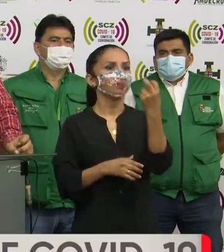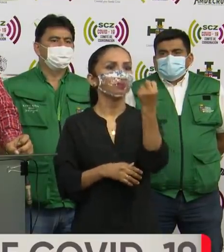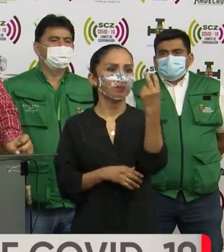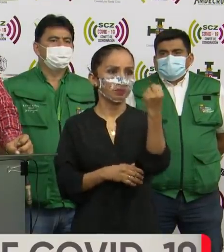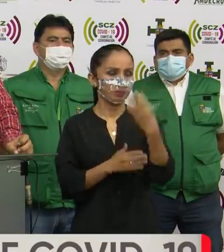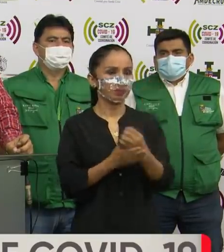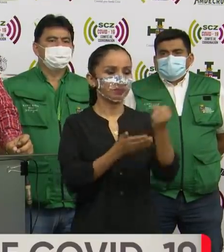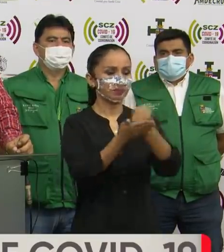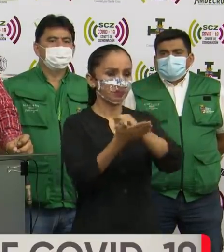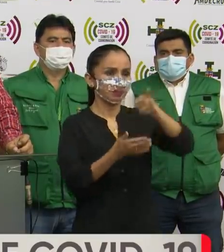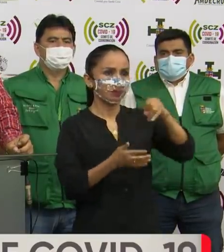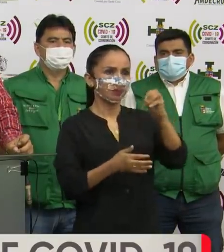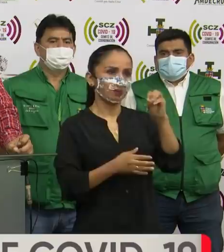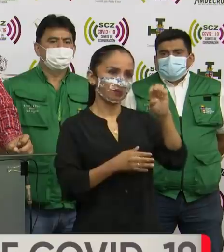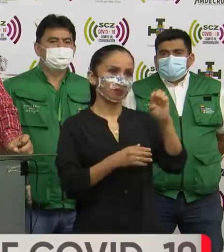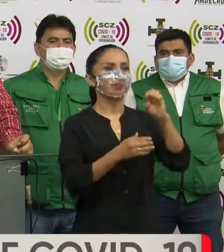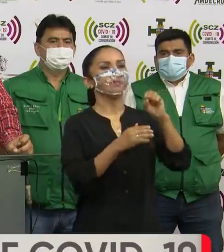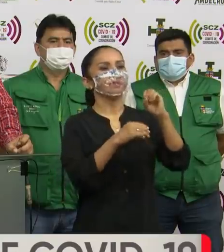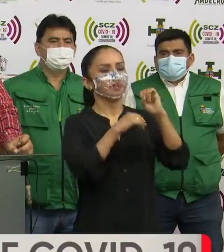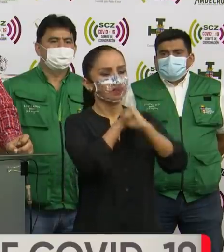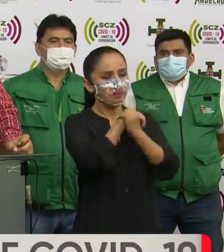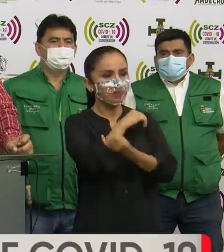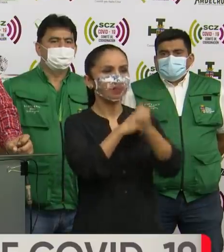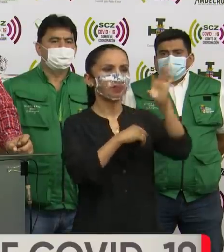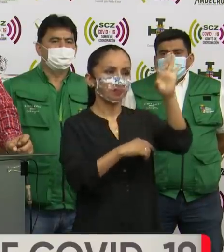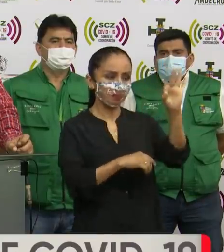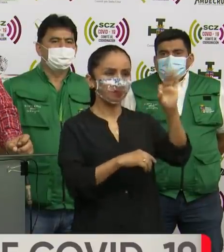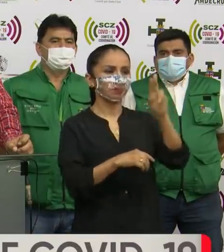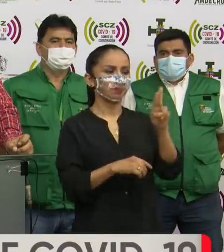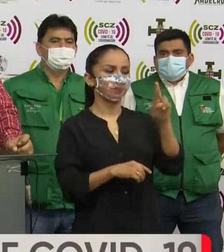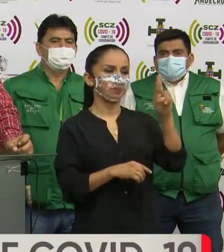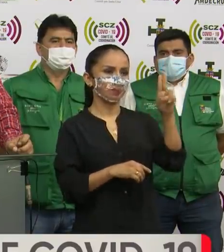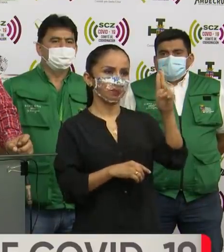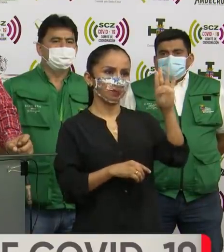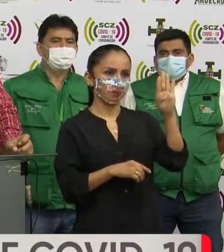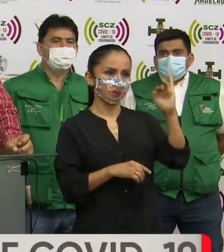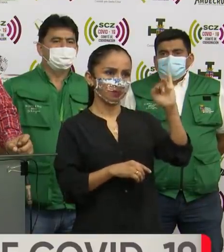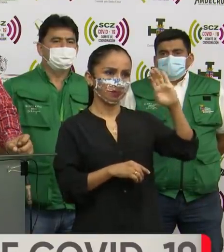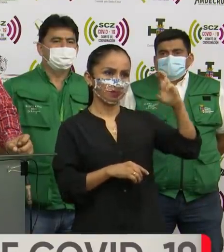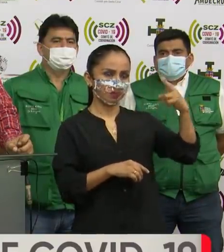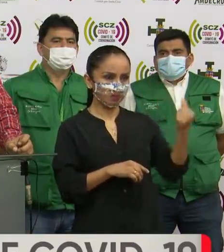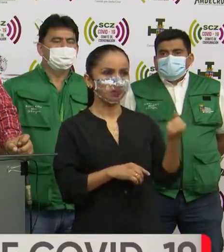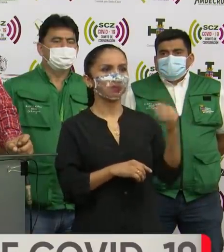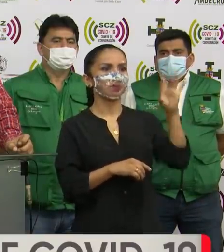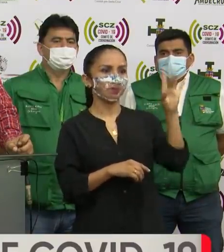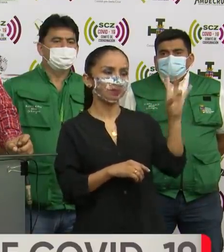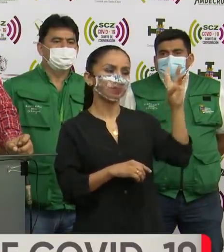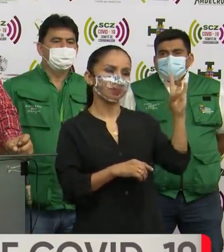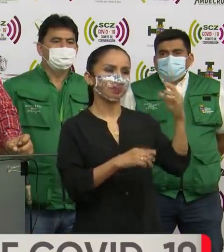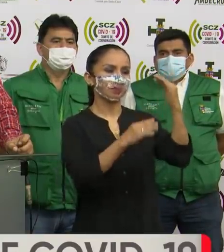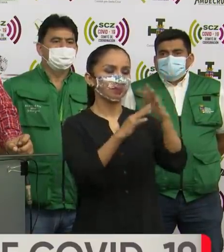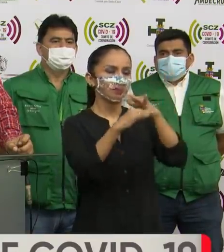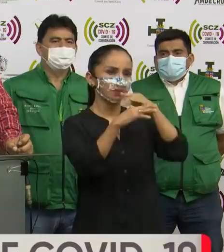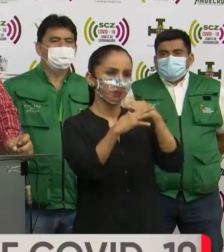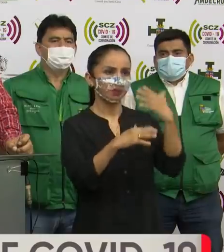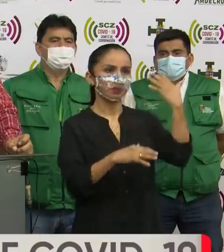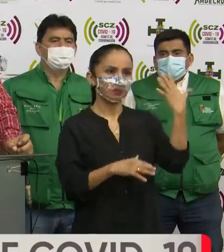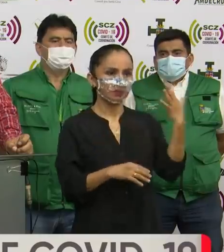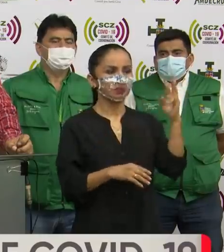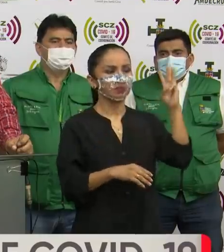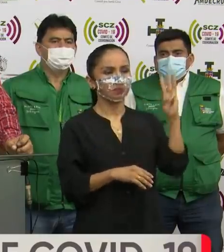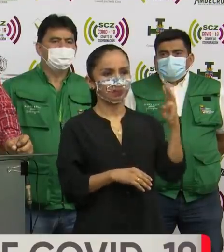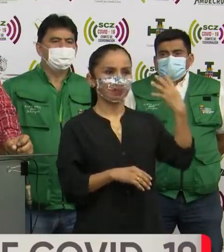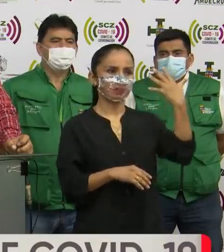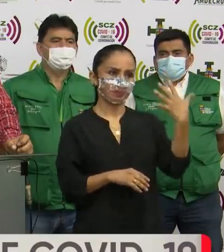José 11, San Julián 9, Curubichá 8, San Javier 7, Porongo 5,